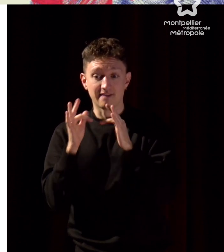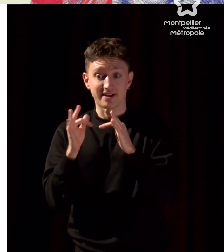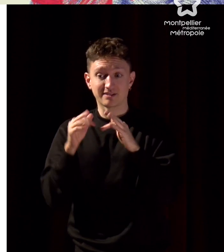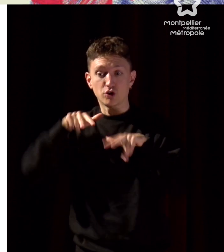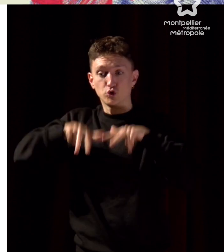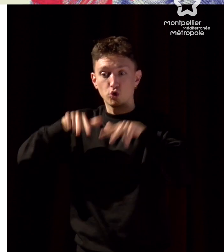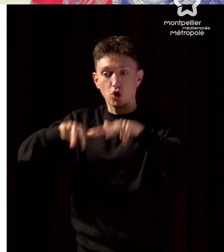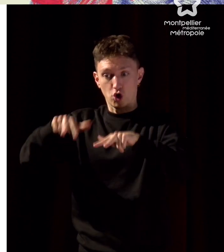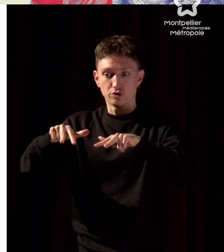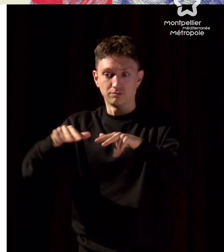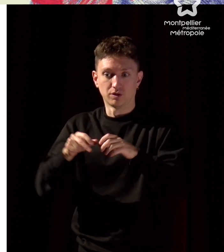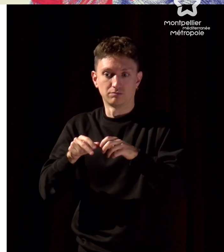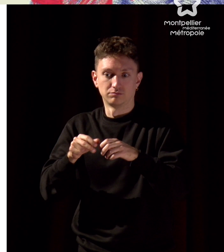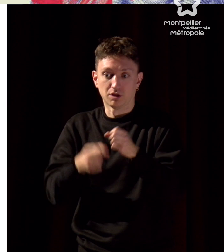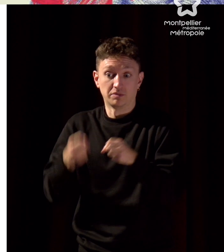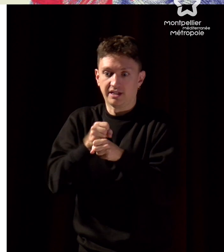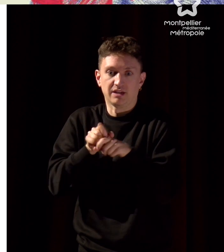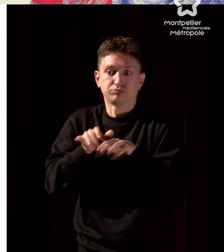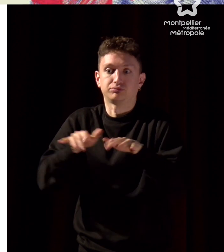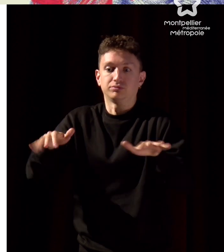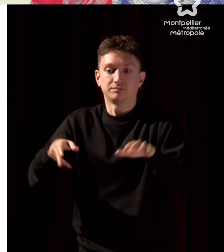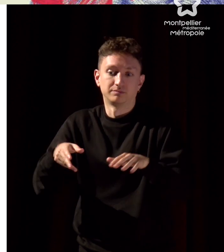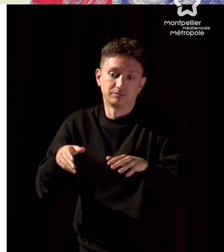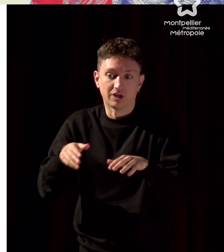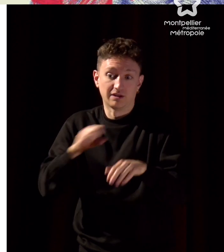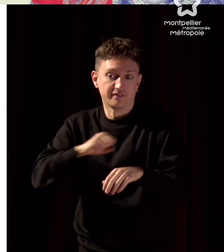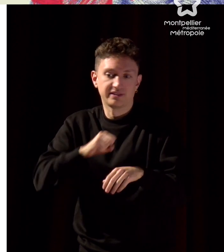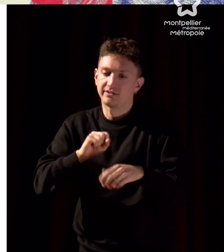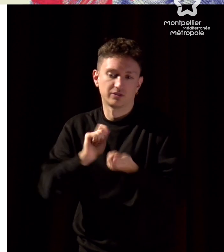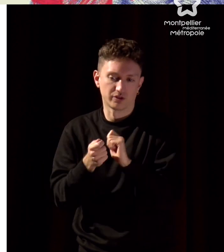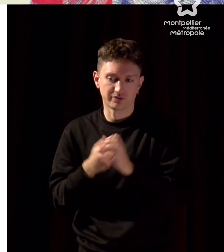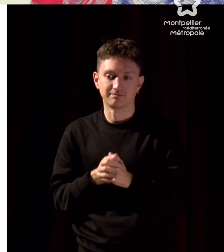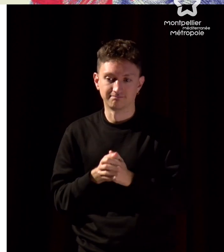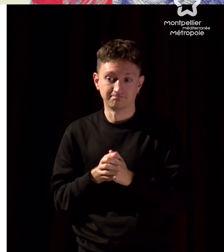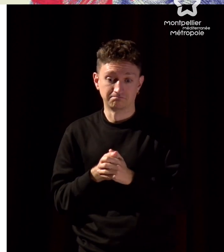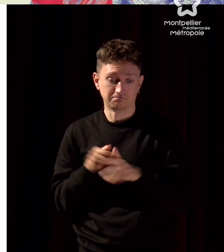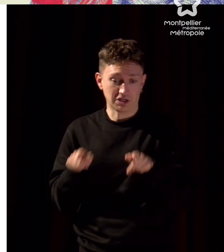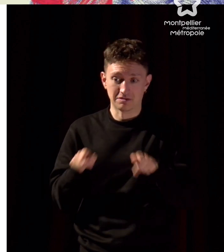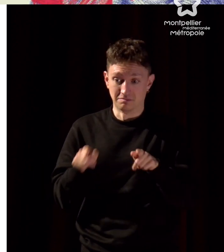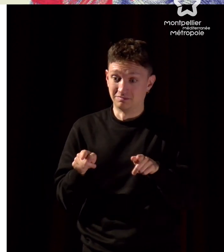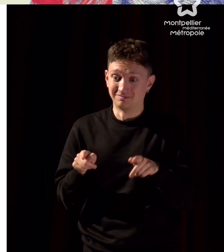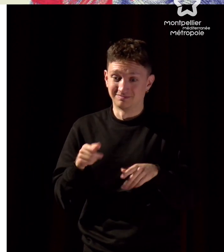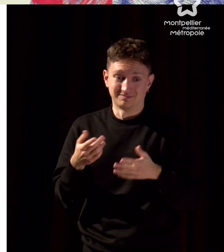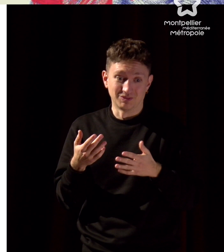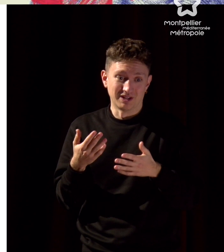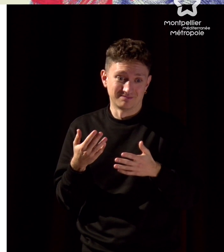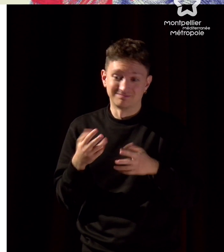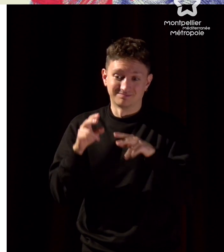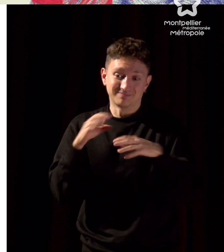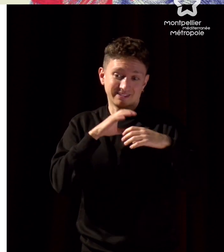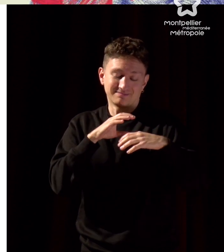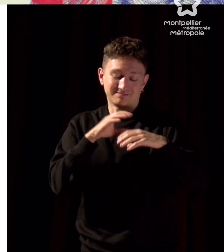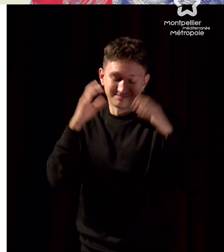se multiplient. Donc on en est à essayer de comprendre un peu c'est quoi ces différences